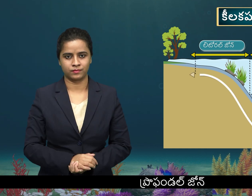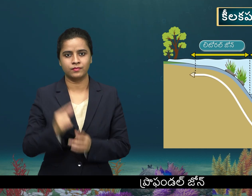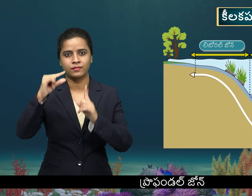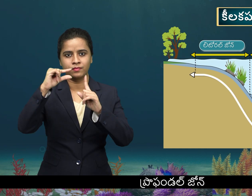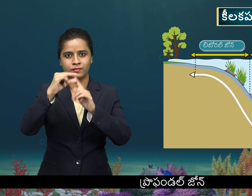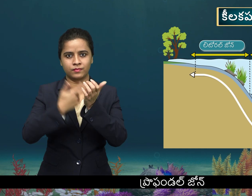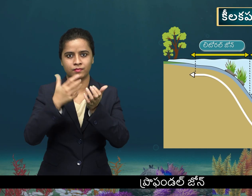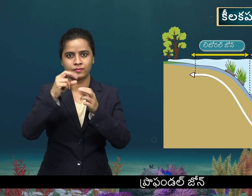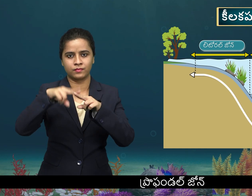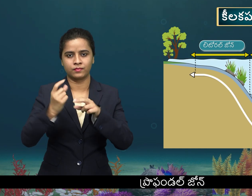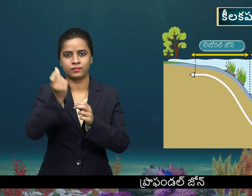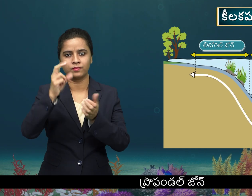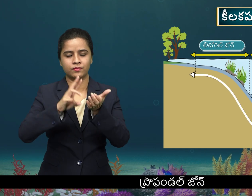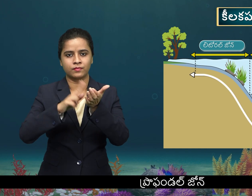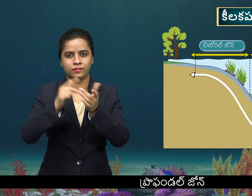ప్రొఫండల్ జోన్.